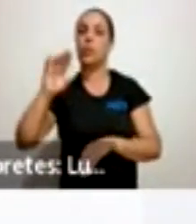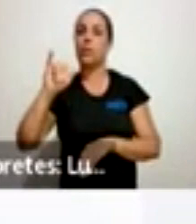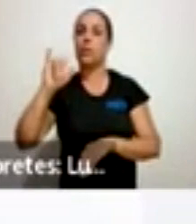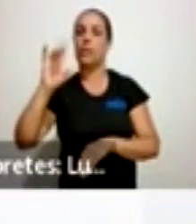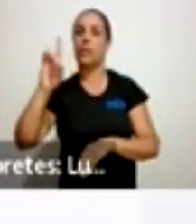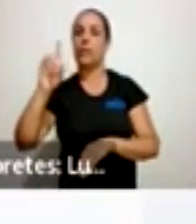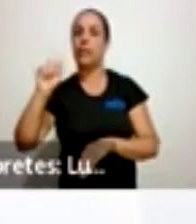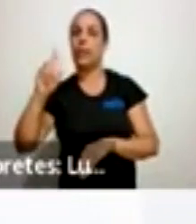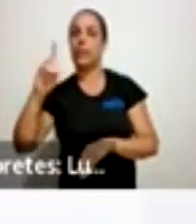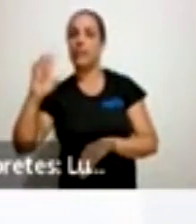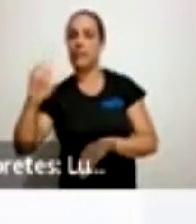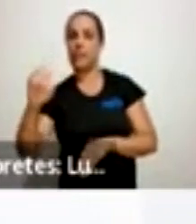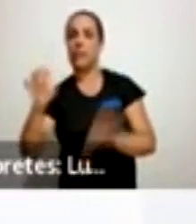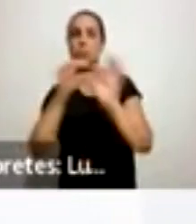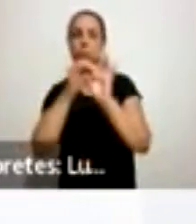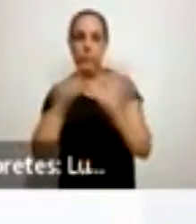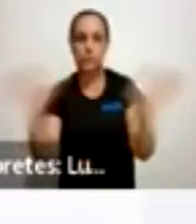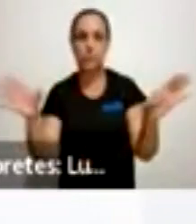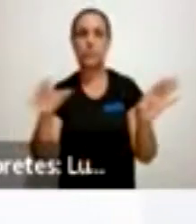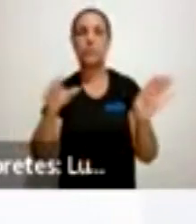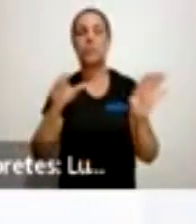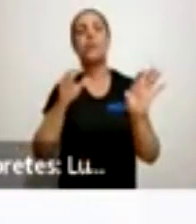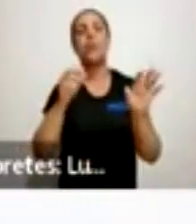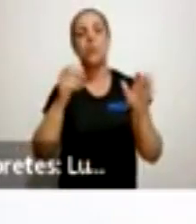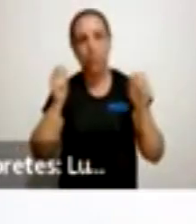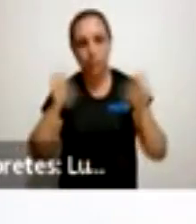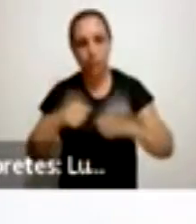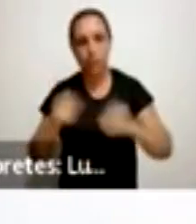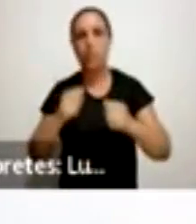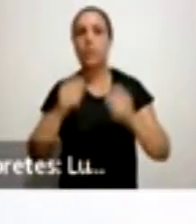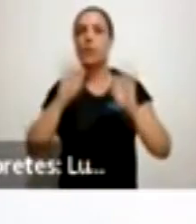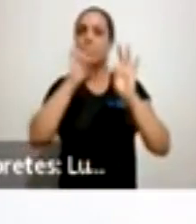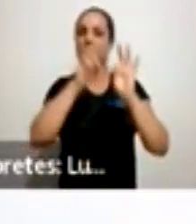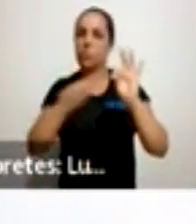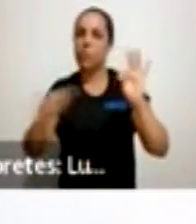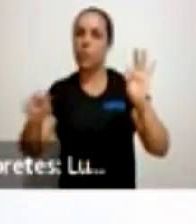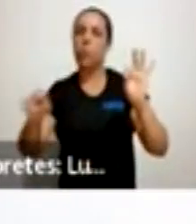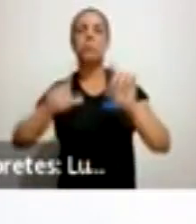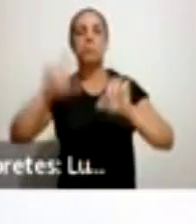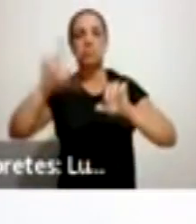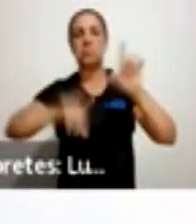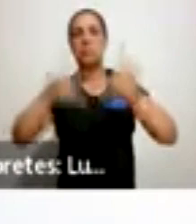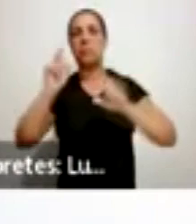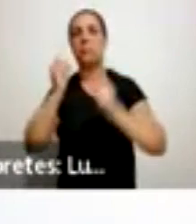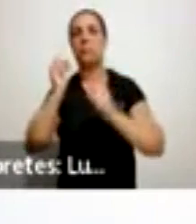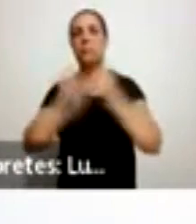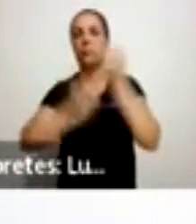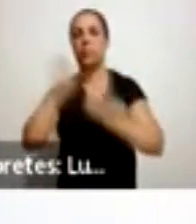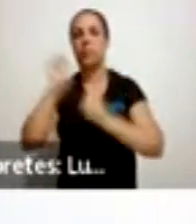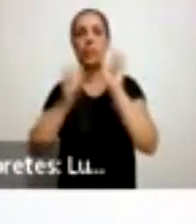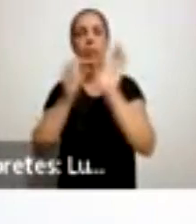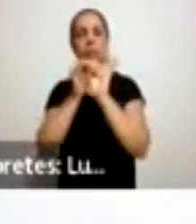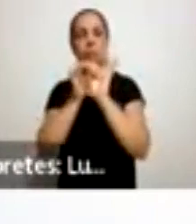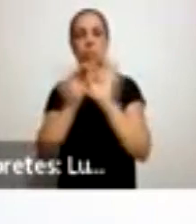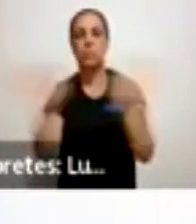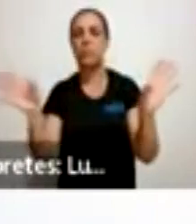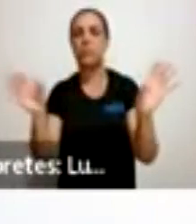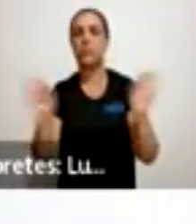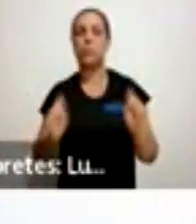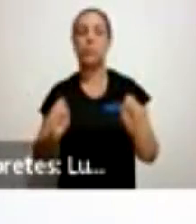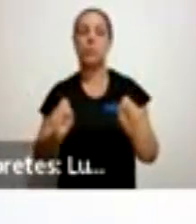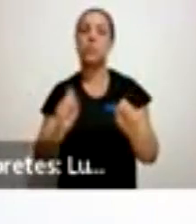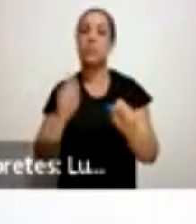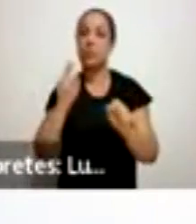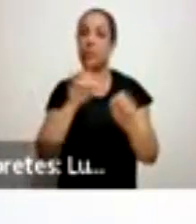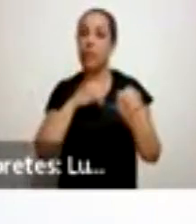comprovado. Isso desde maio de 2014. Então, aqui, quando você digita